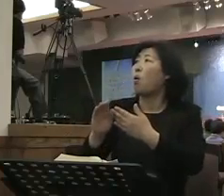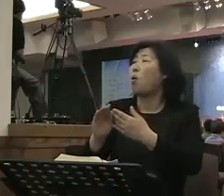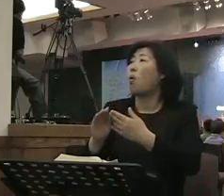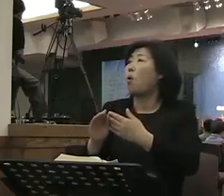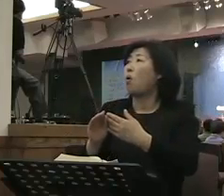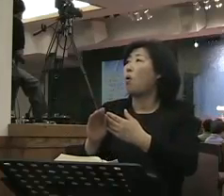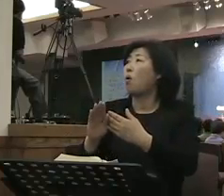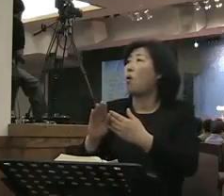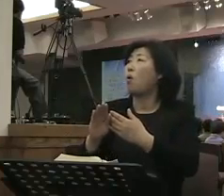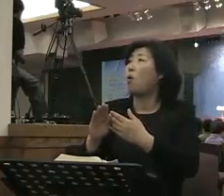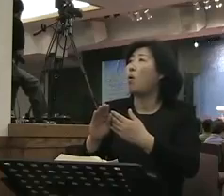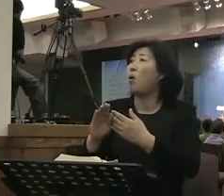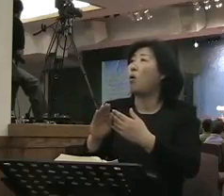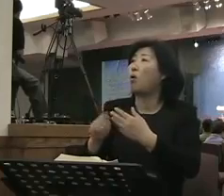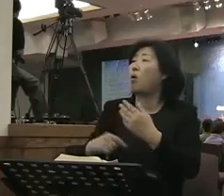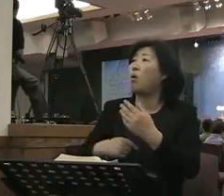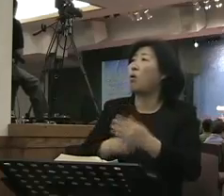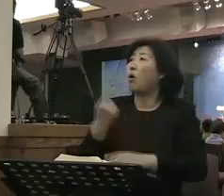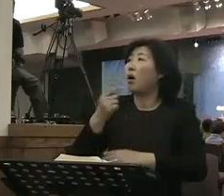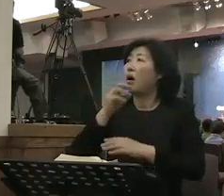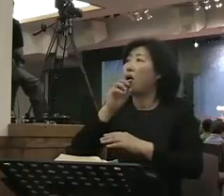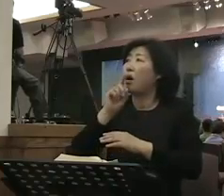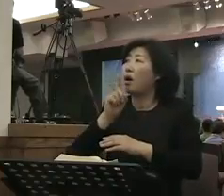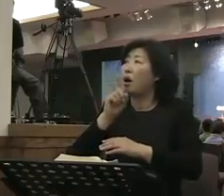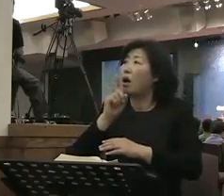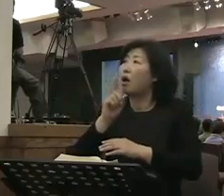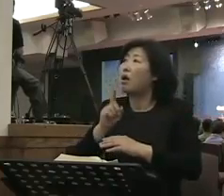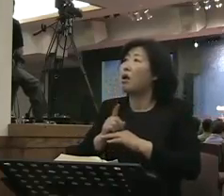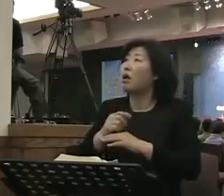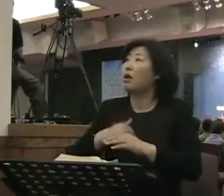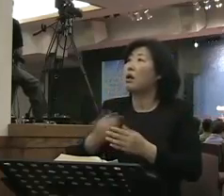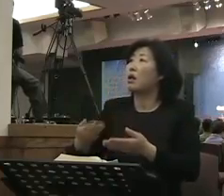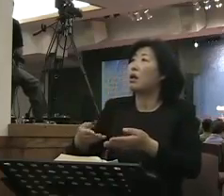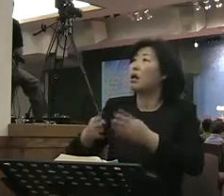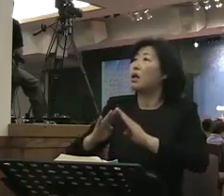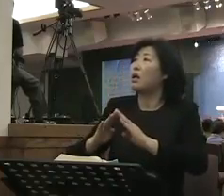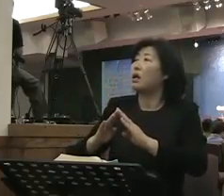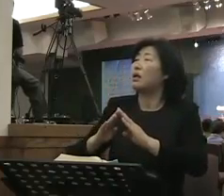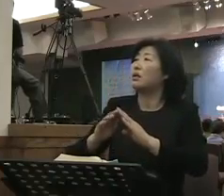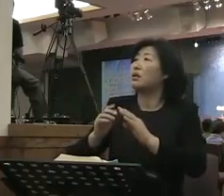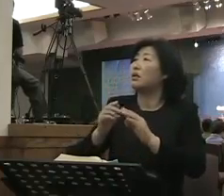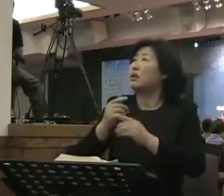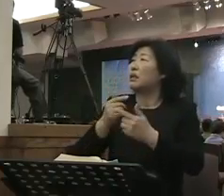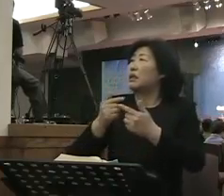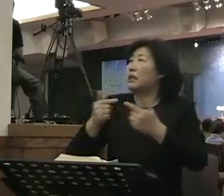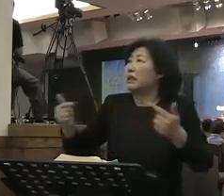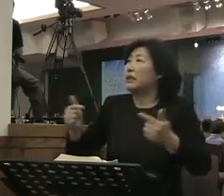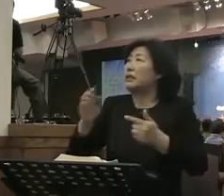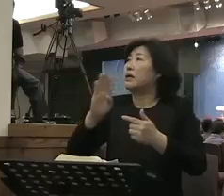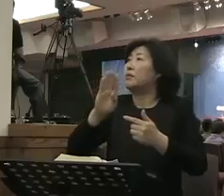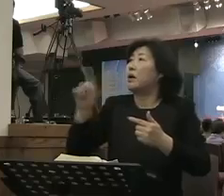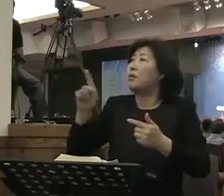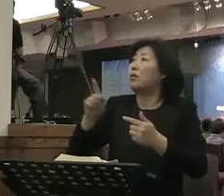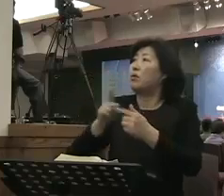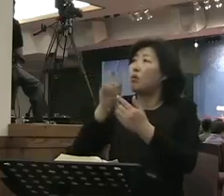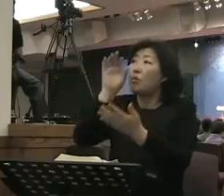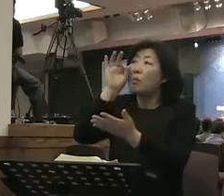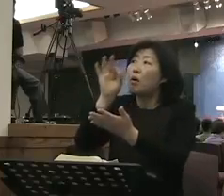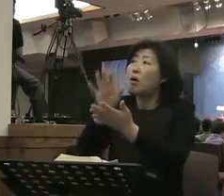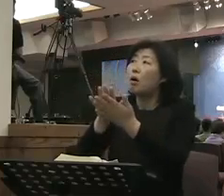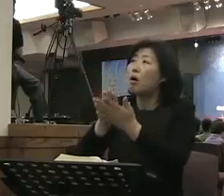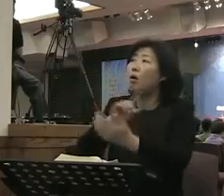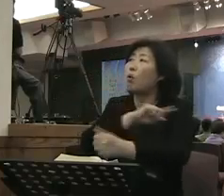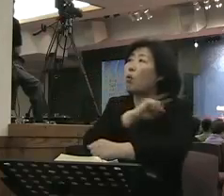옥상에서 거닐면서 혼자 중얼거렸다. 내가 세운 이 도성, 이 거대한 바빌론을 보아라. 나의